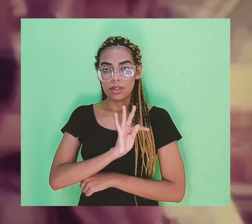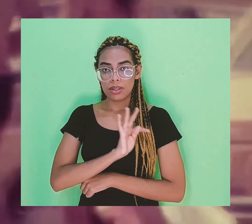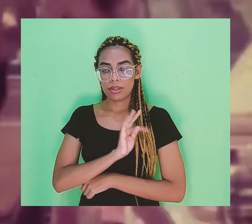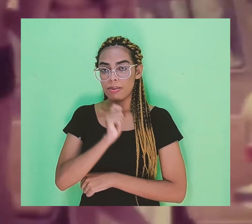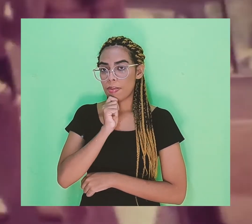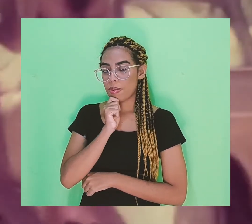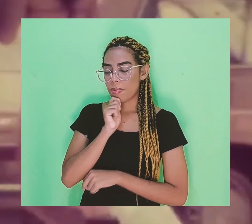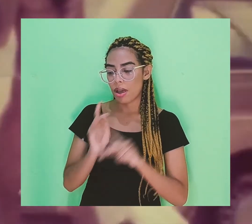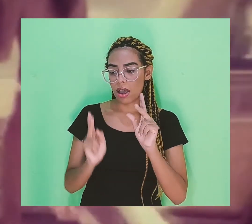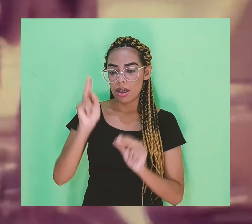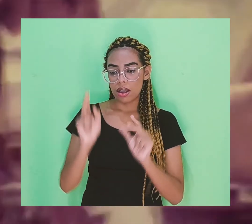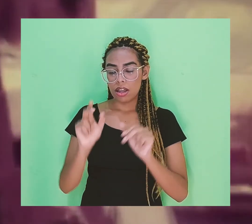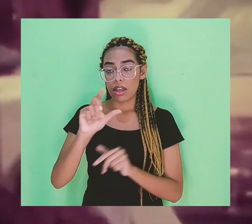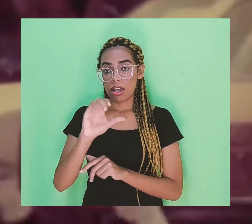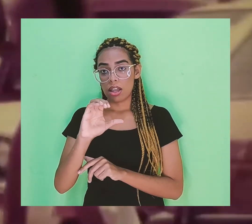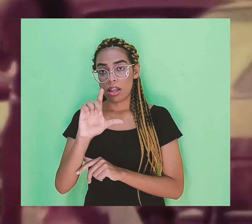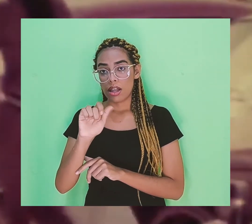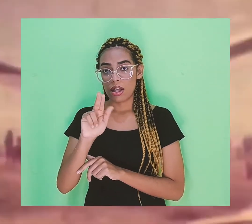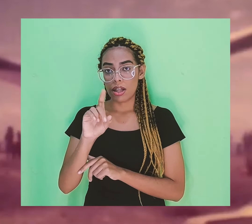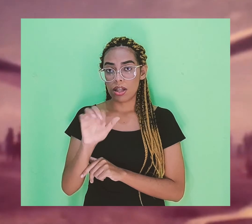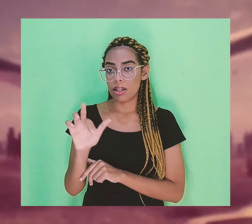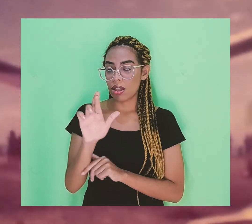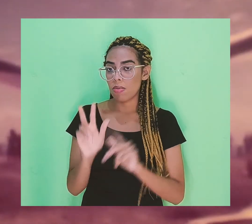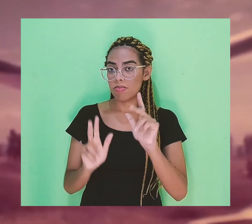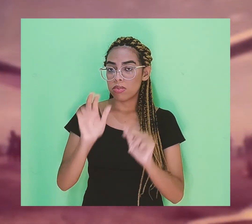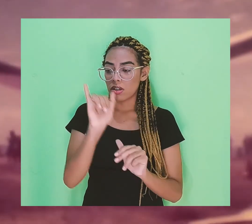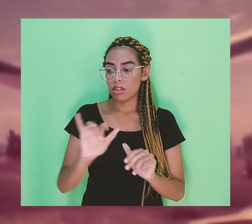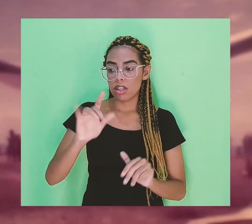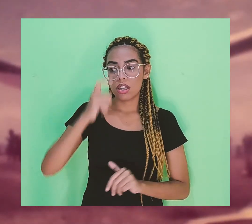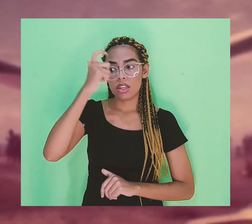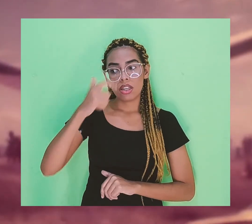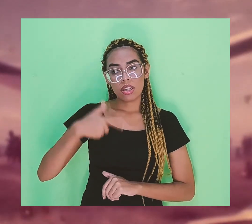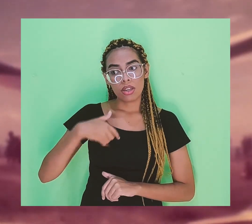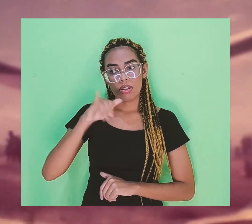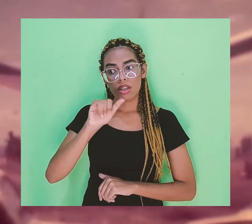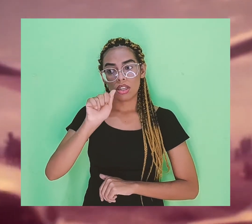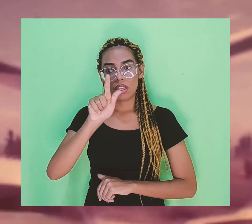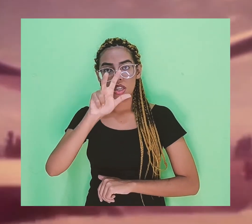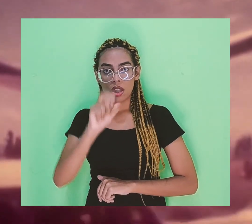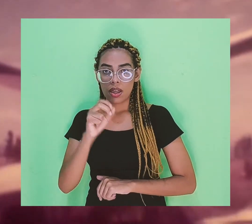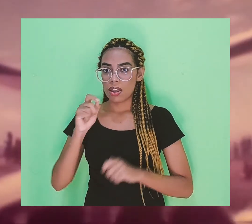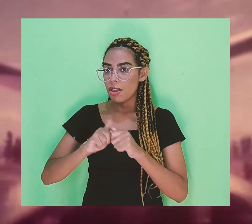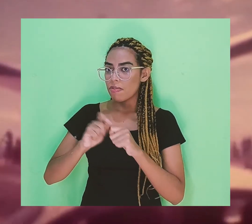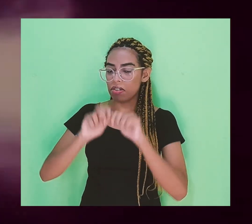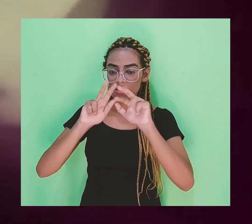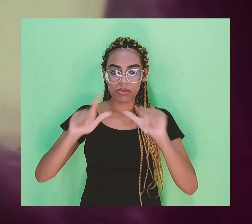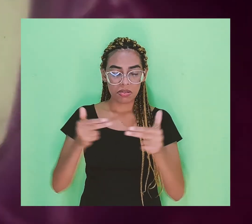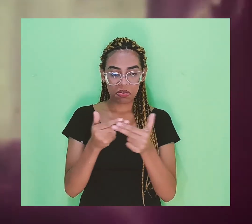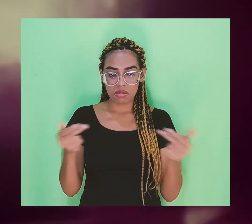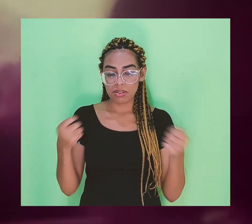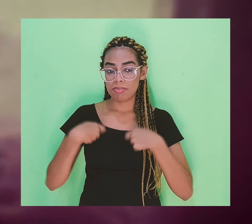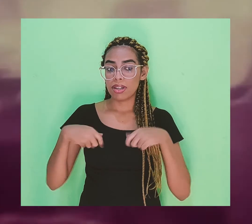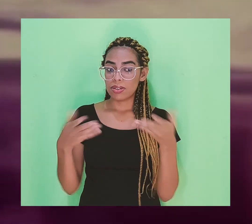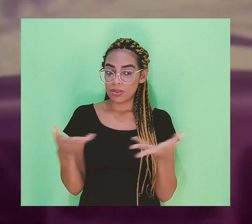som e editor, Glauber Brandon, nosso designer, e eu, Iago Barreto, que sou meio faz tudo, faço câmera, produzo, mas também estou